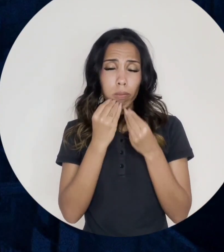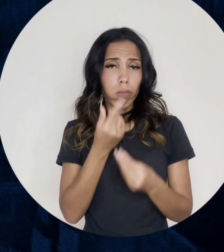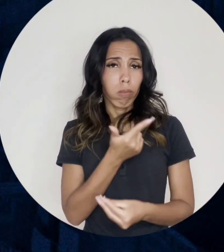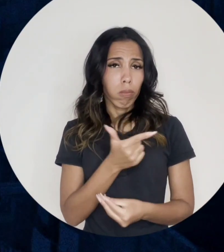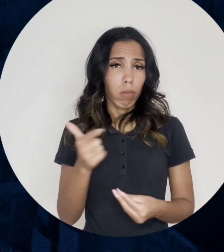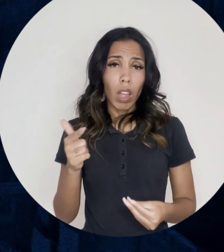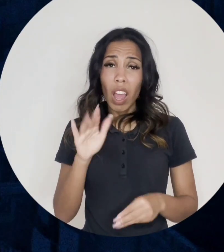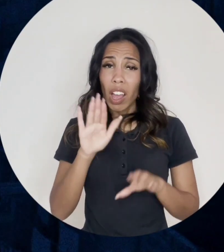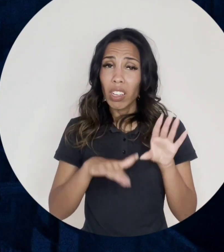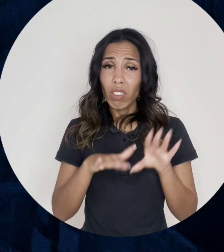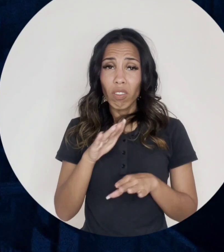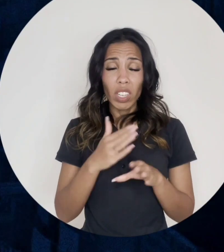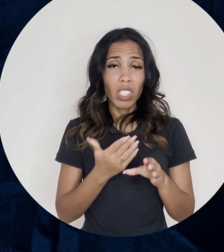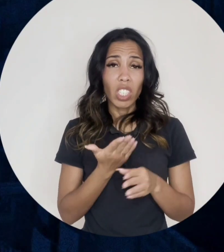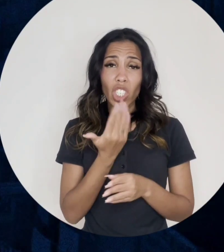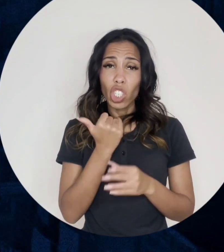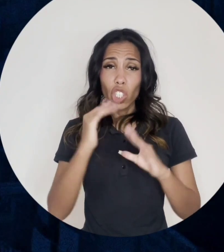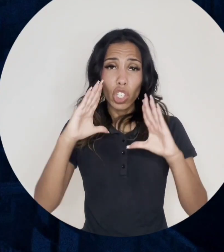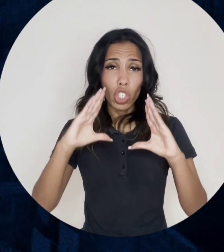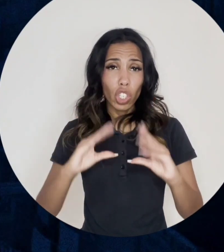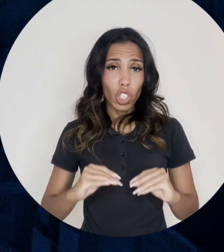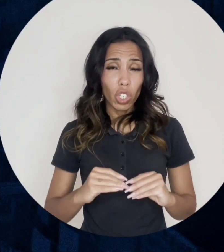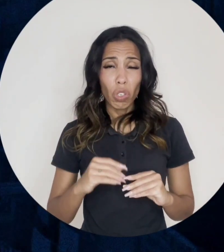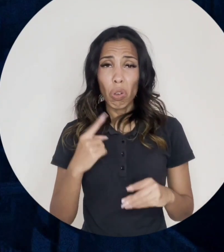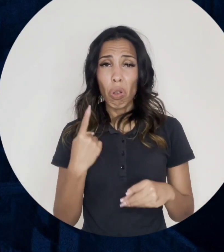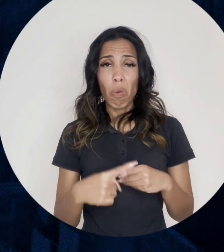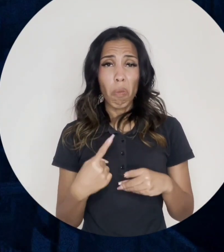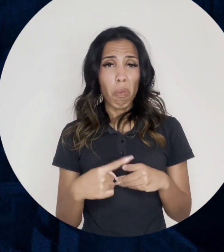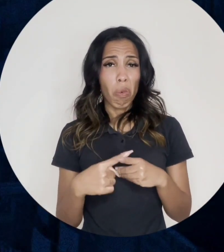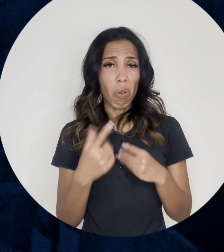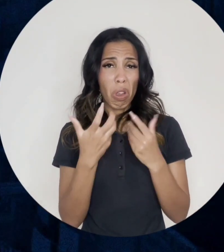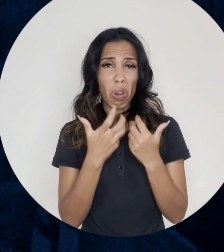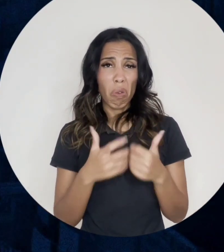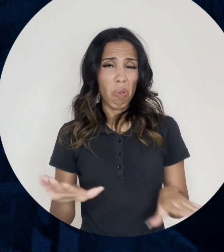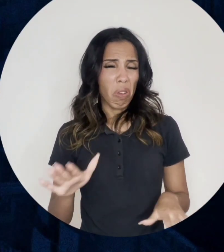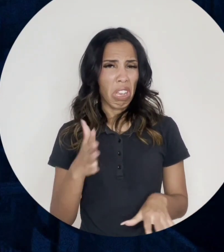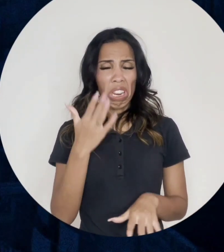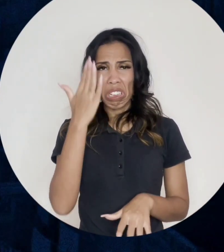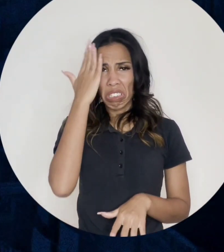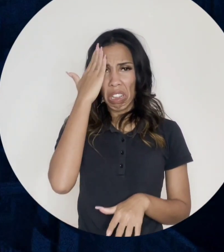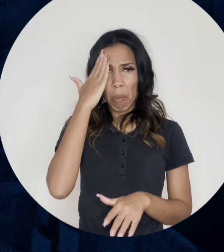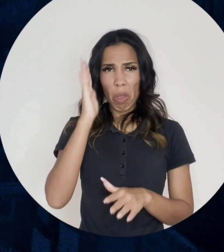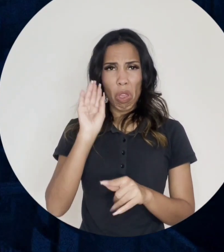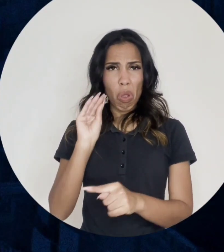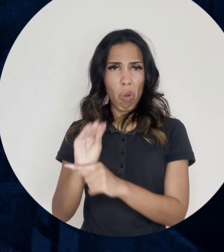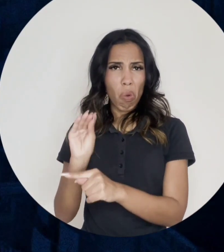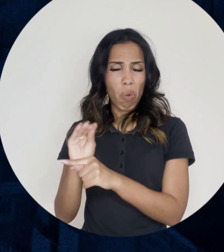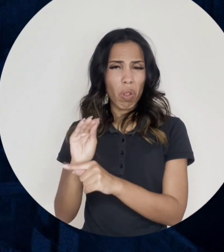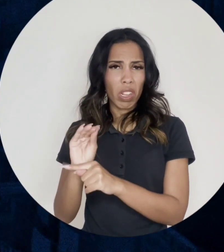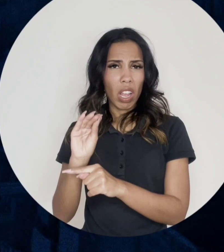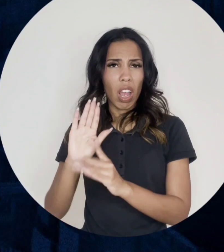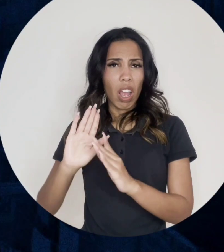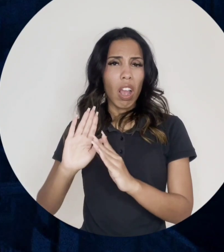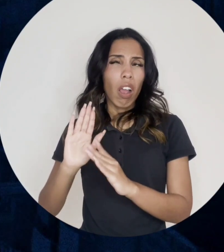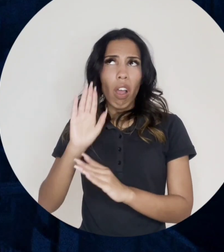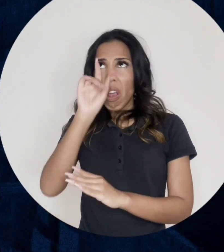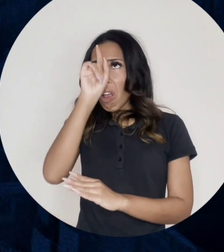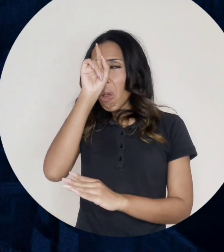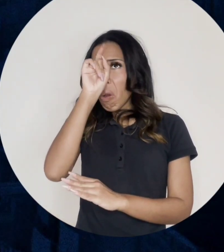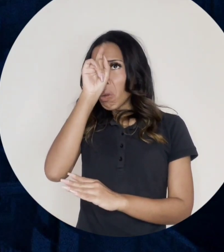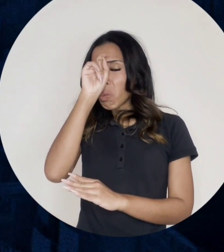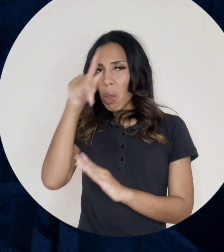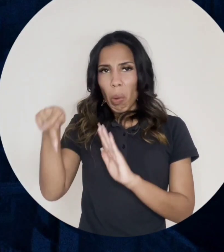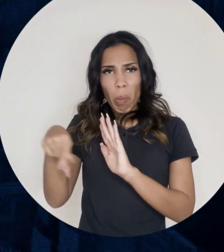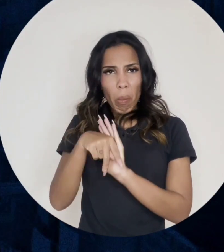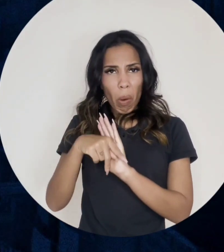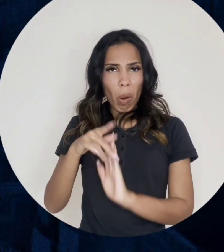tinha janta, porque ninguém queria saber de hospital de tuberculoso, nem para, entendeu? E eu